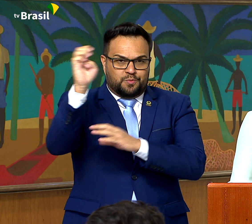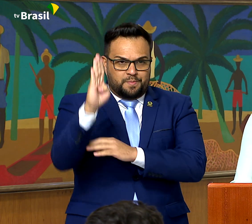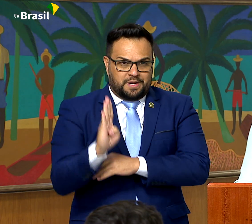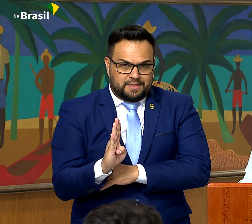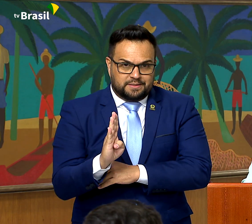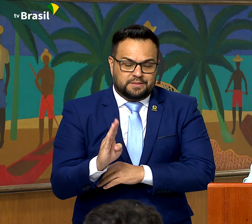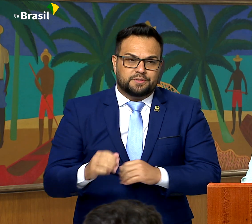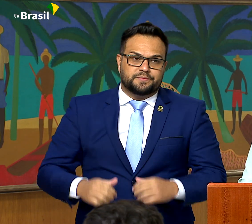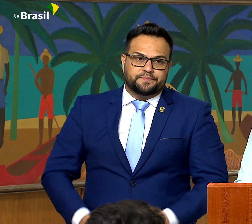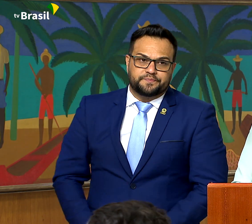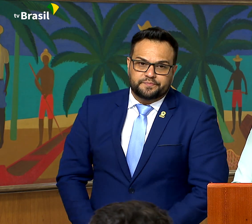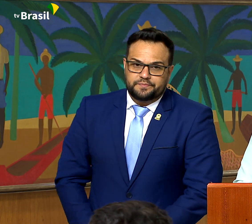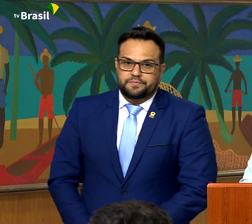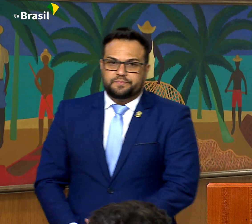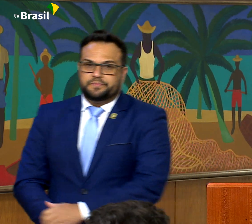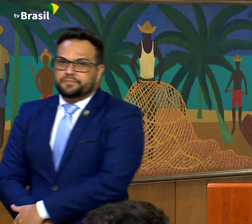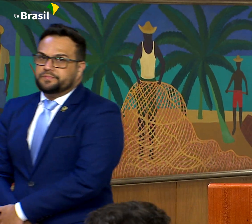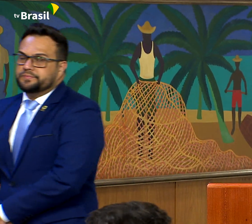Brasil.